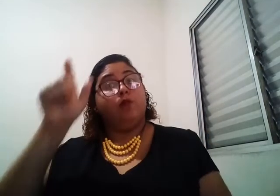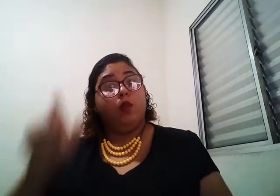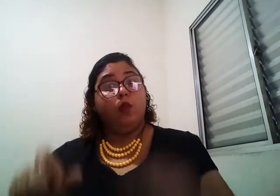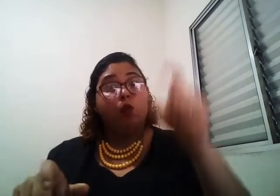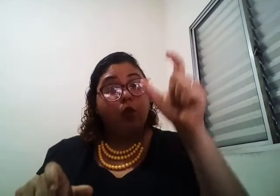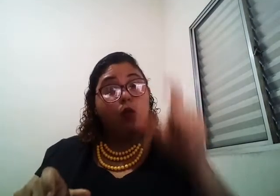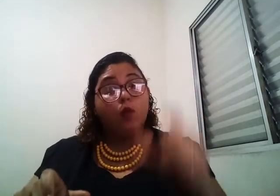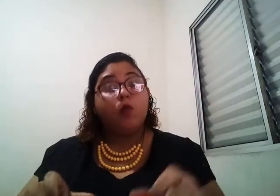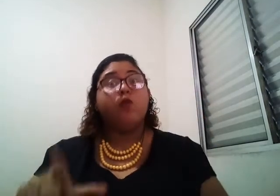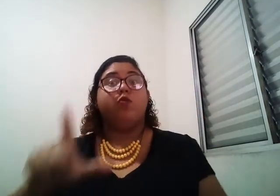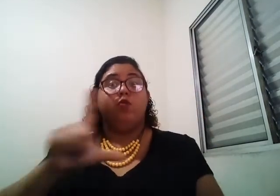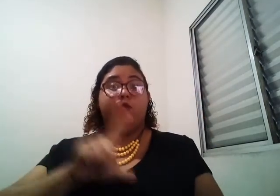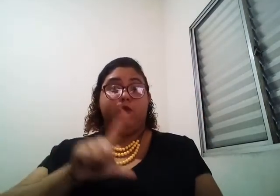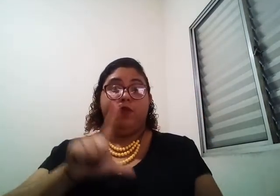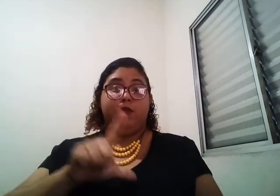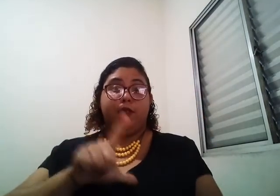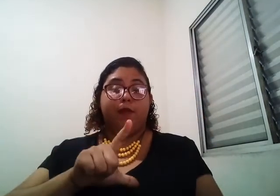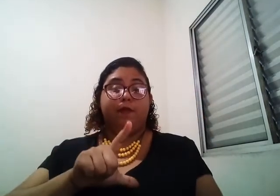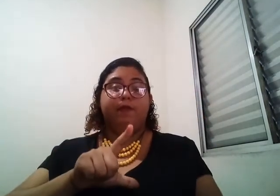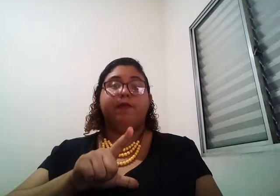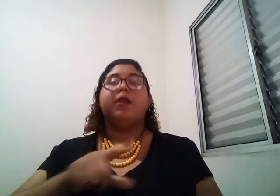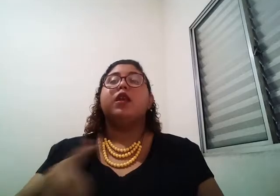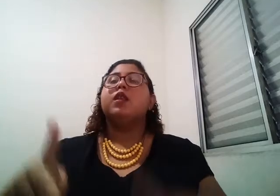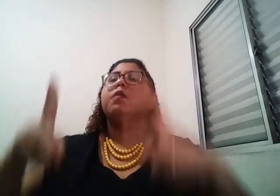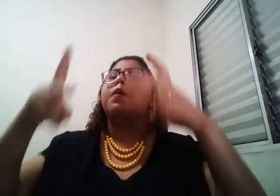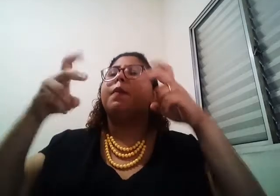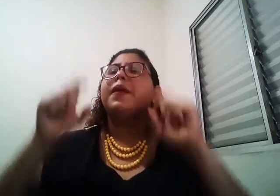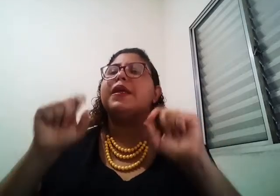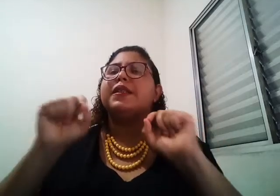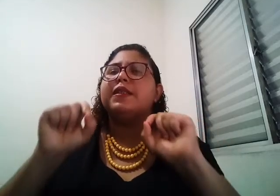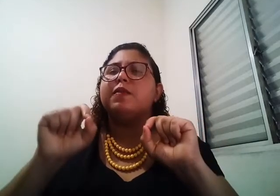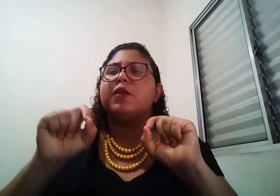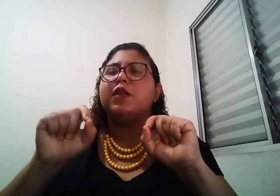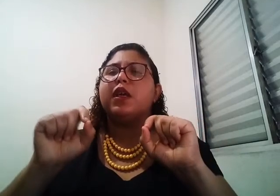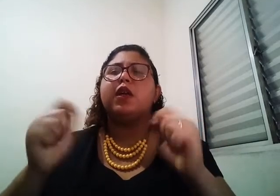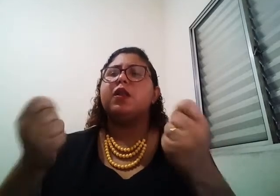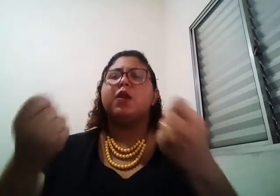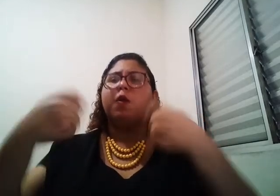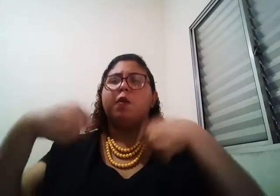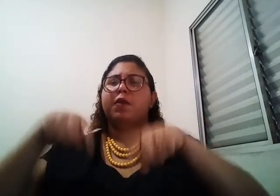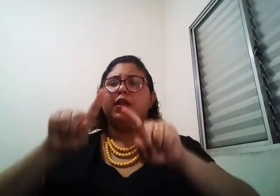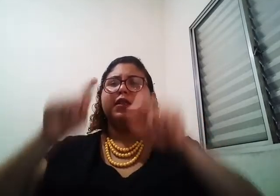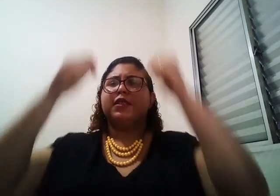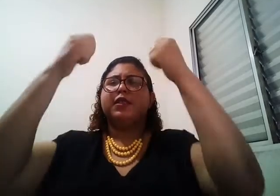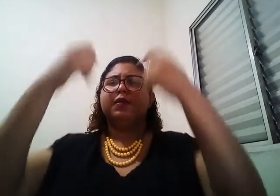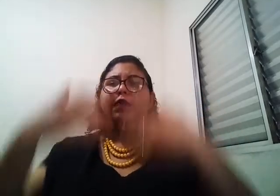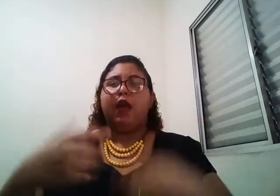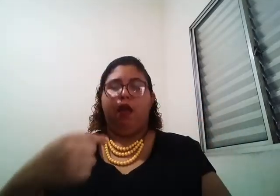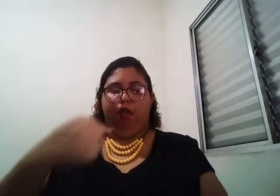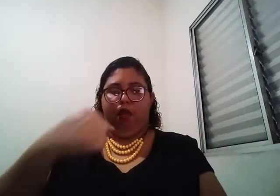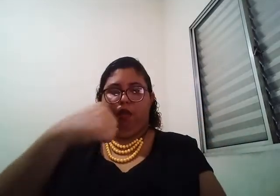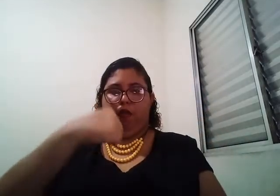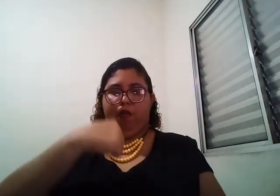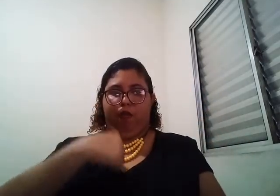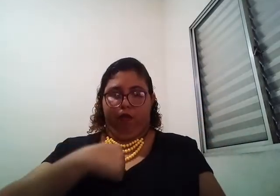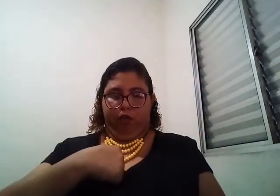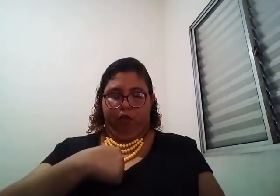outra característica importante, que não é preciso falar eu avisei tu.